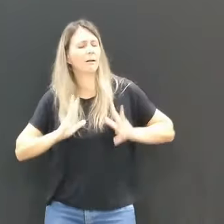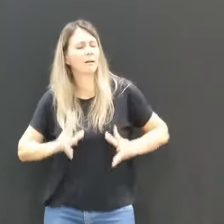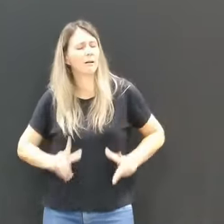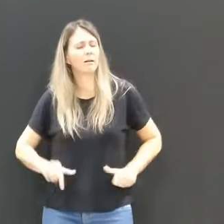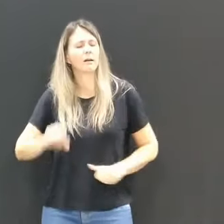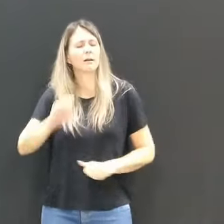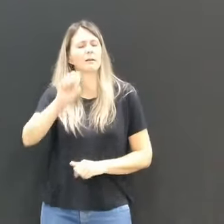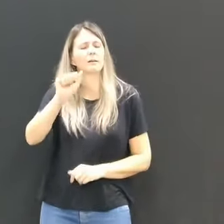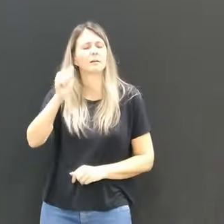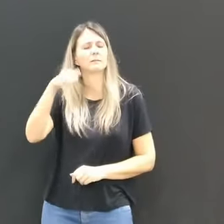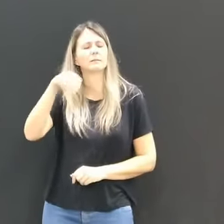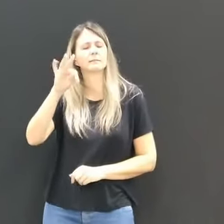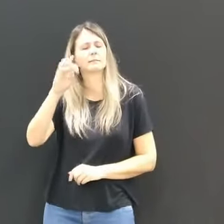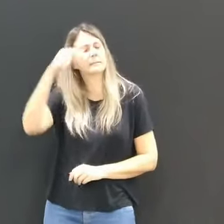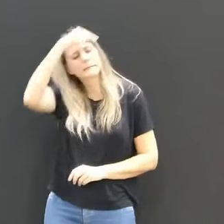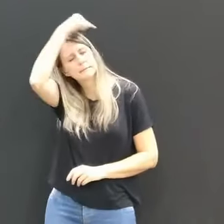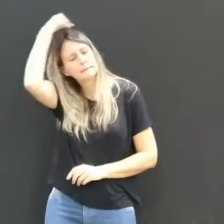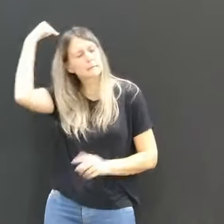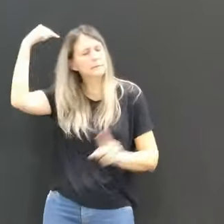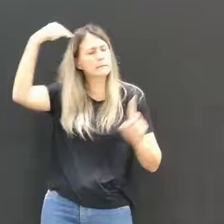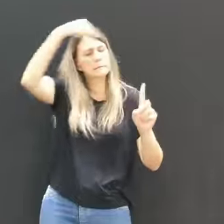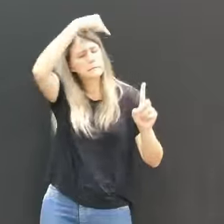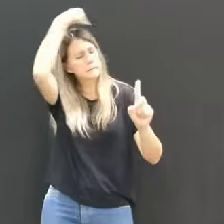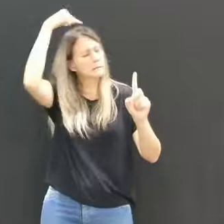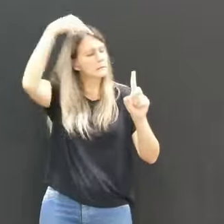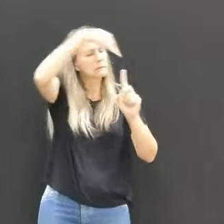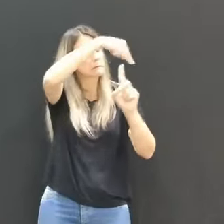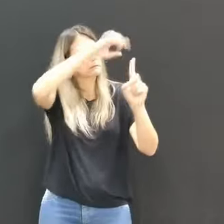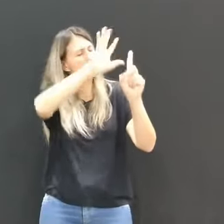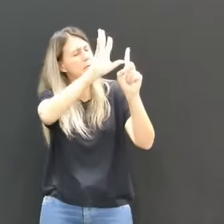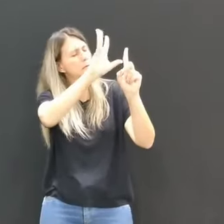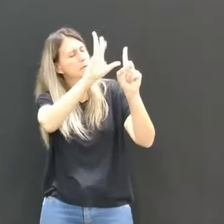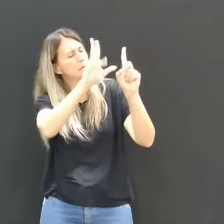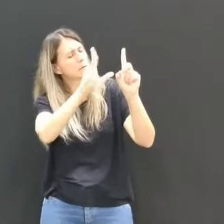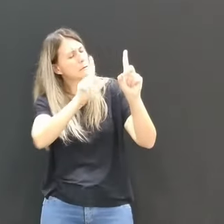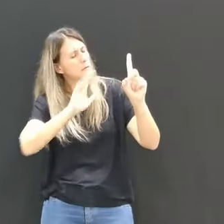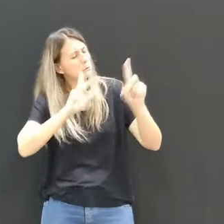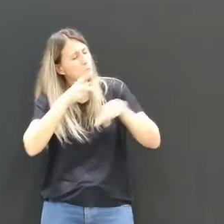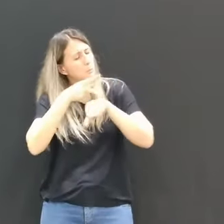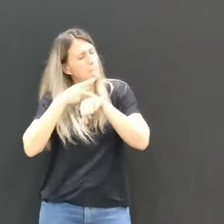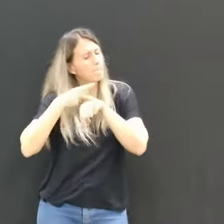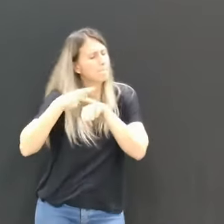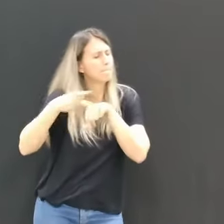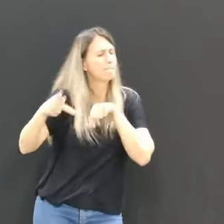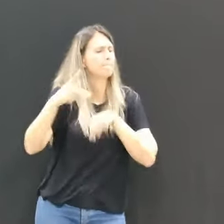que nós sejamos limpos, santos, porque Ele é santo. Deus, Ele é santo, Ele é